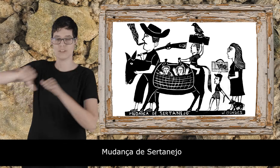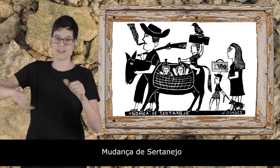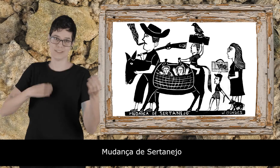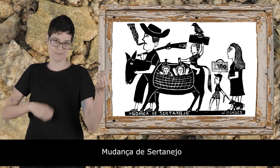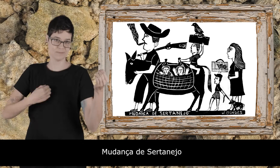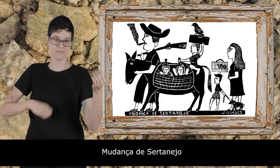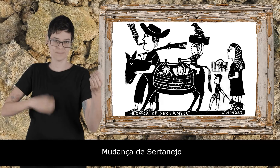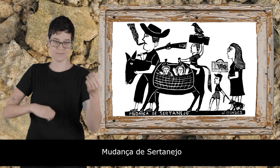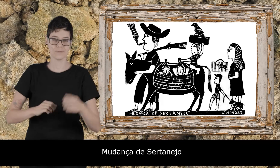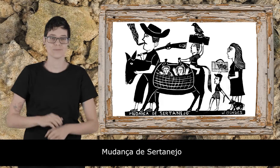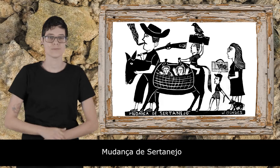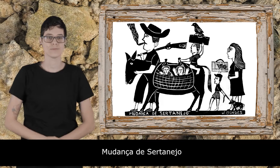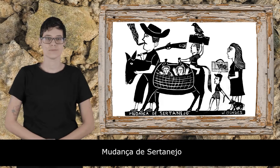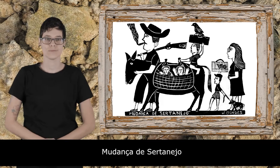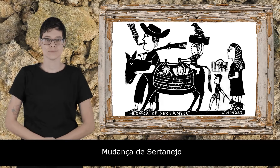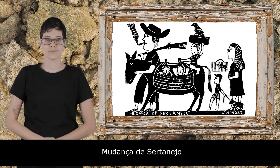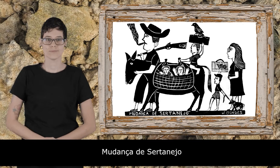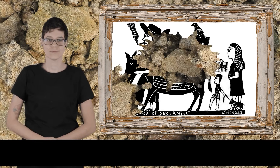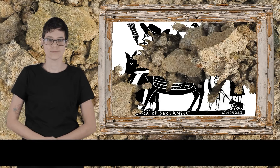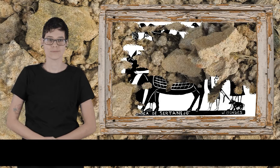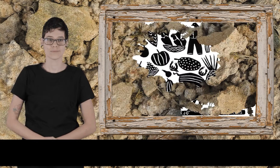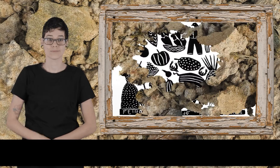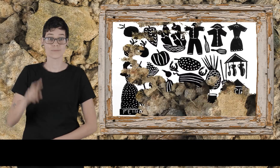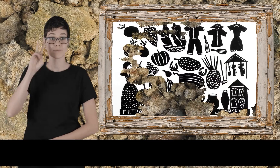Mudança de sertanejo.